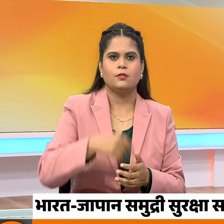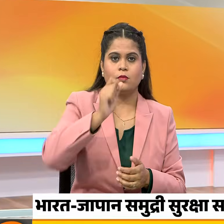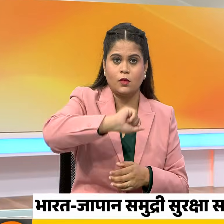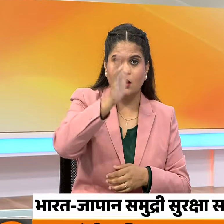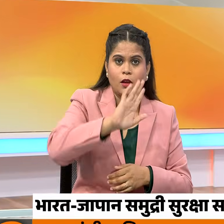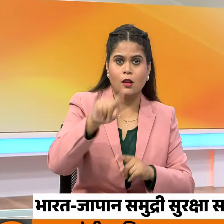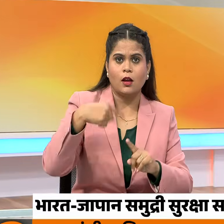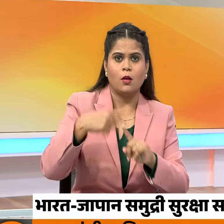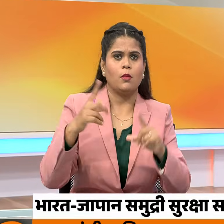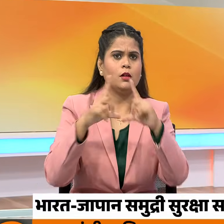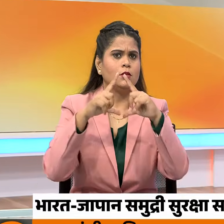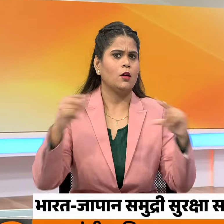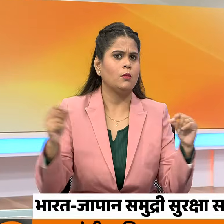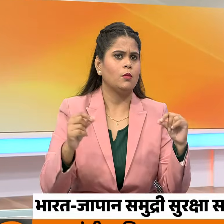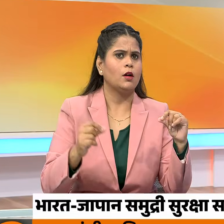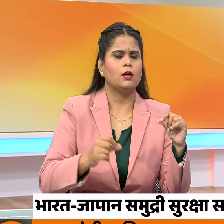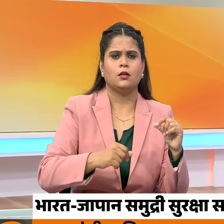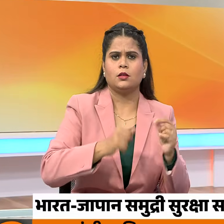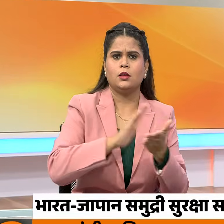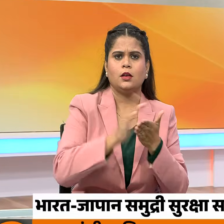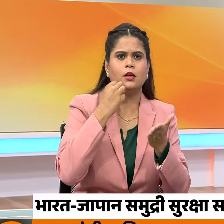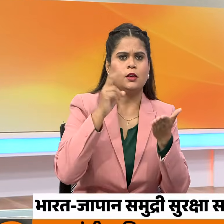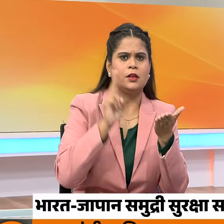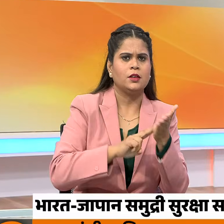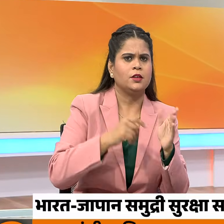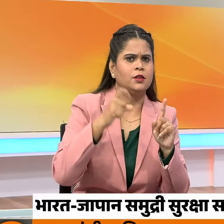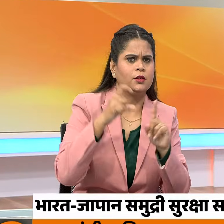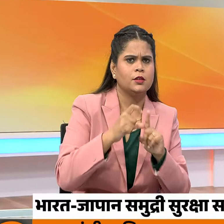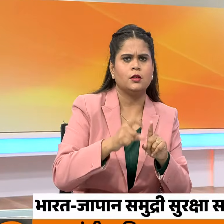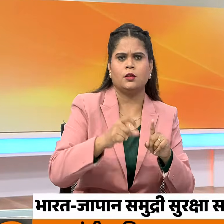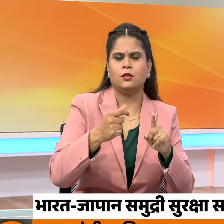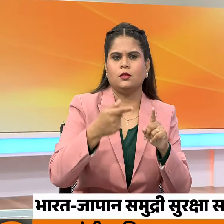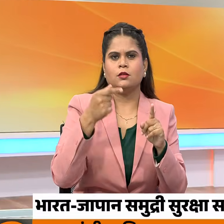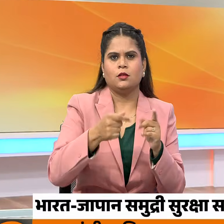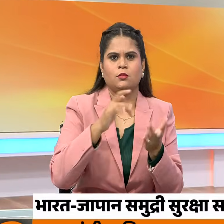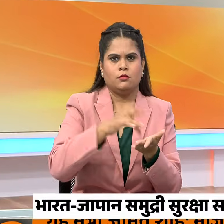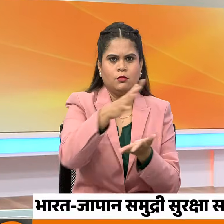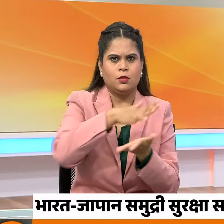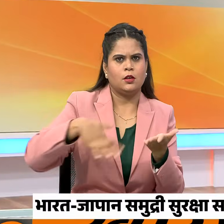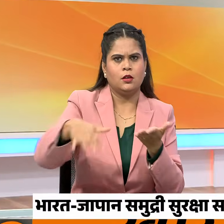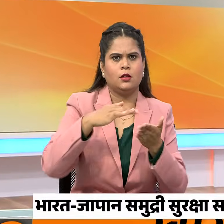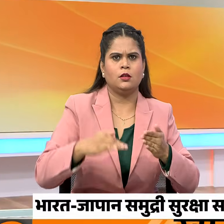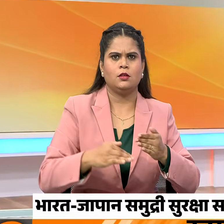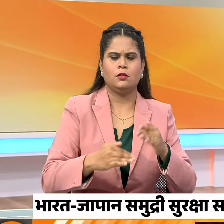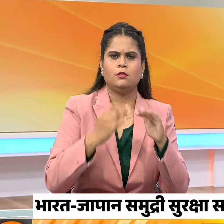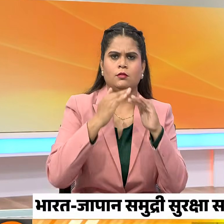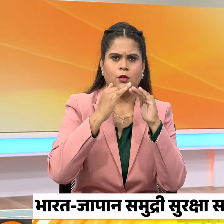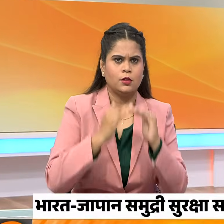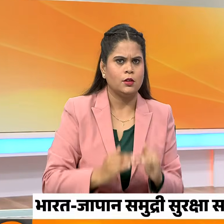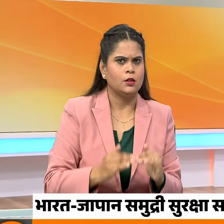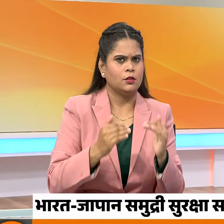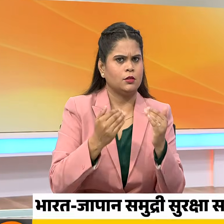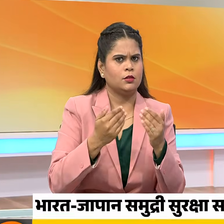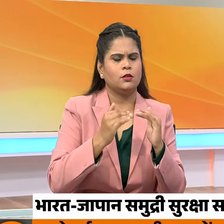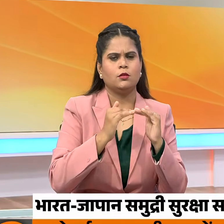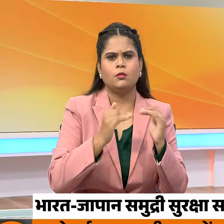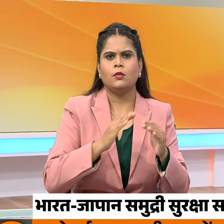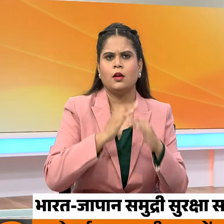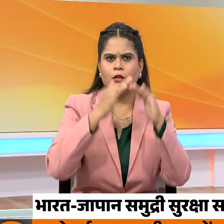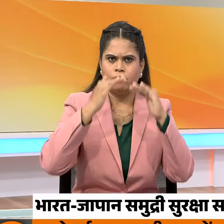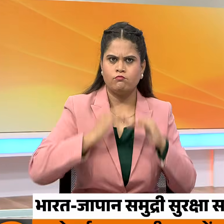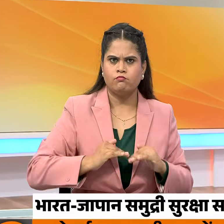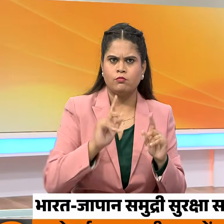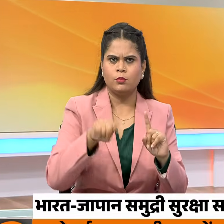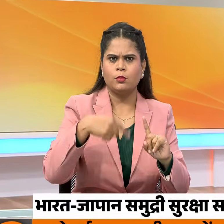भारत और जापान ने हिंद प्रशांत क्षेत्र में शांति और स्थिरता के लिए रक्षा सहयोग को और मजबूत करने का किया